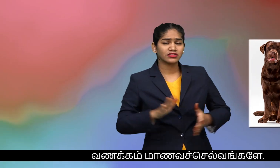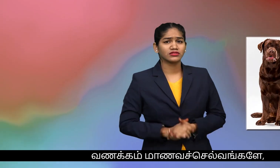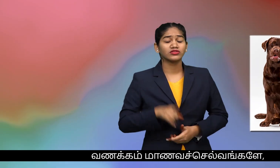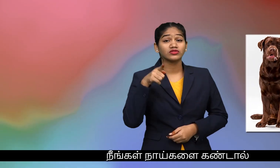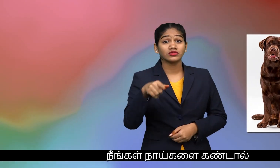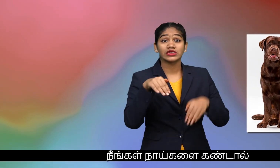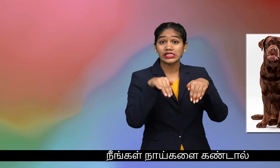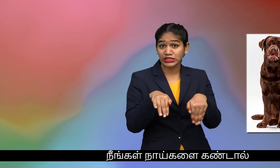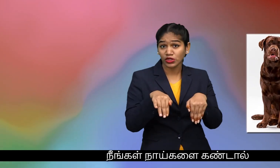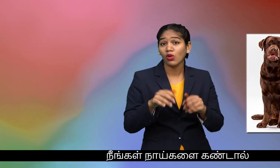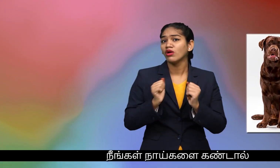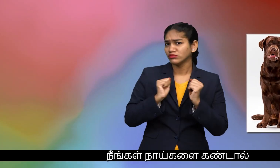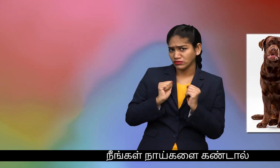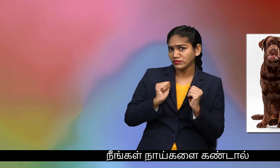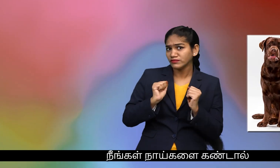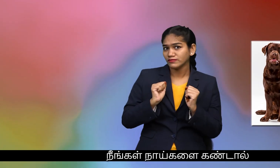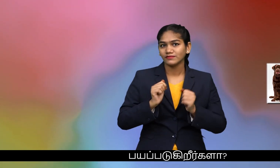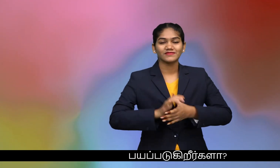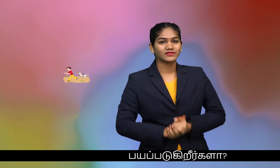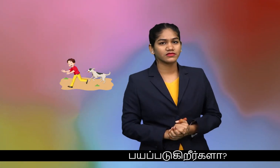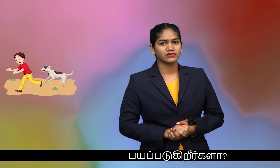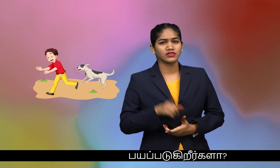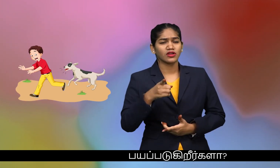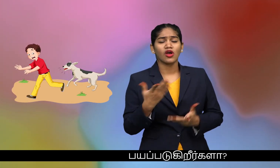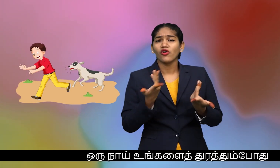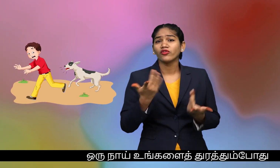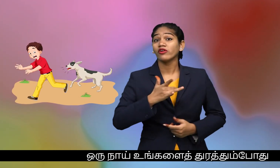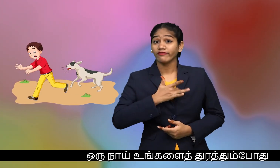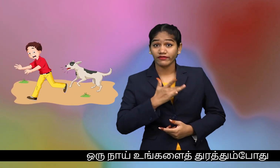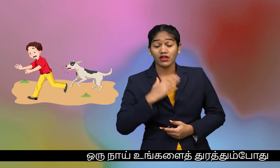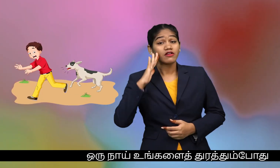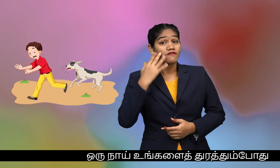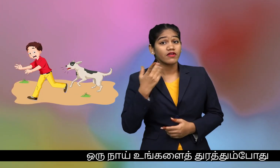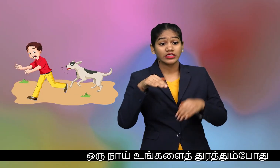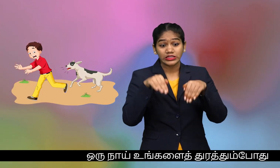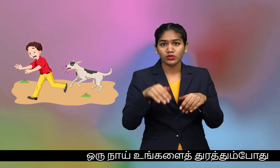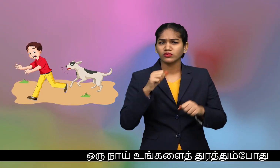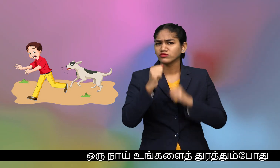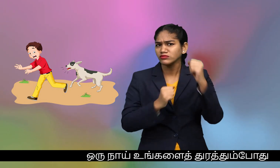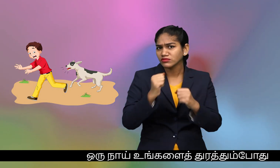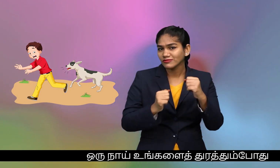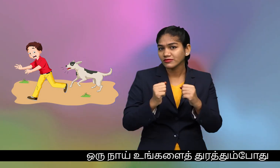செல்வங்களே, நீங்கள் நாய்களைக் கண்டால் பயப்படுகிறீர்களா? ஒரு நாய் உங்களை துரத்தும்போது